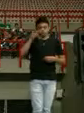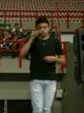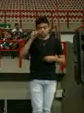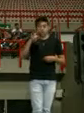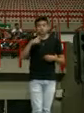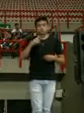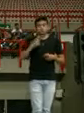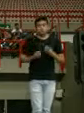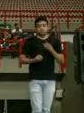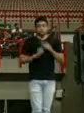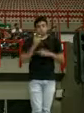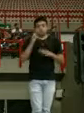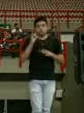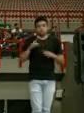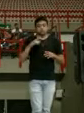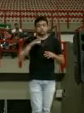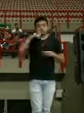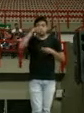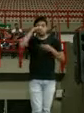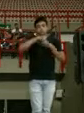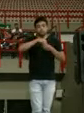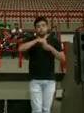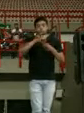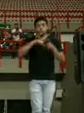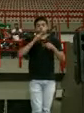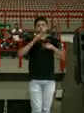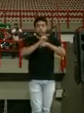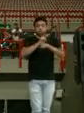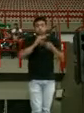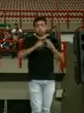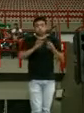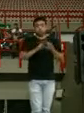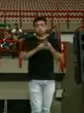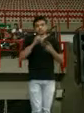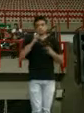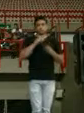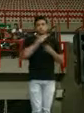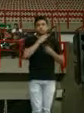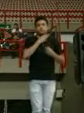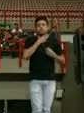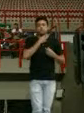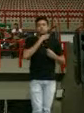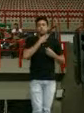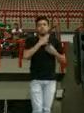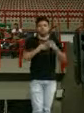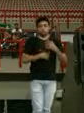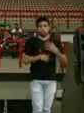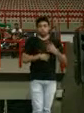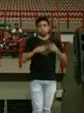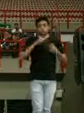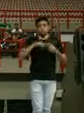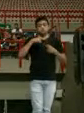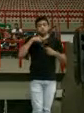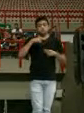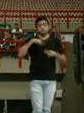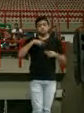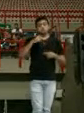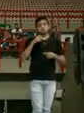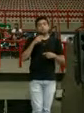ocorra hipertrofia da mucosa laríngea e alargamento da laringe. Esses efeitos produzem inicialmente uma